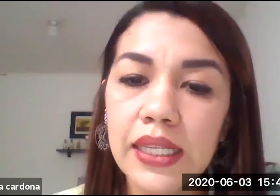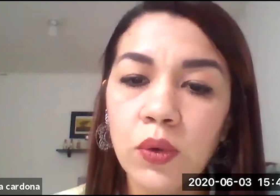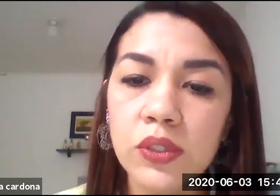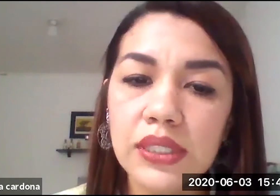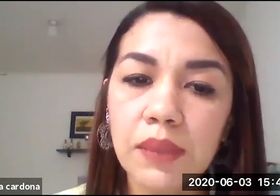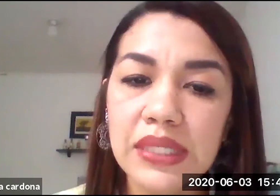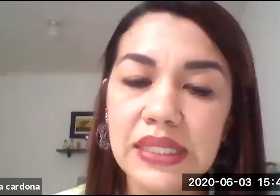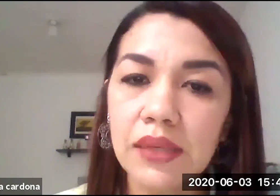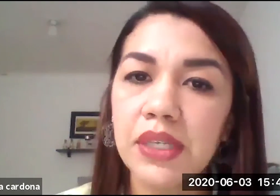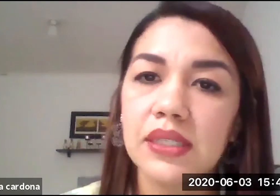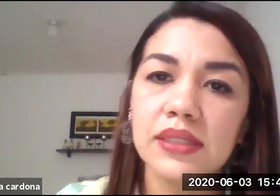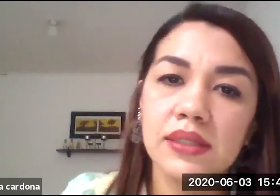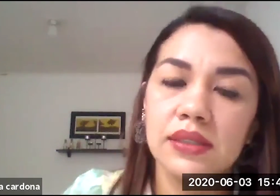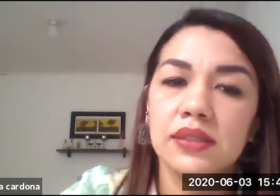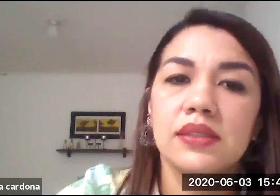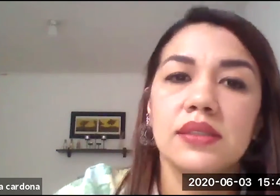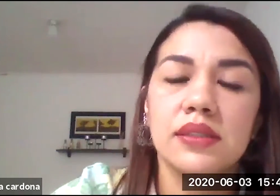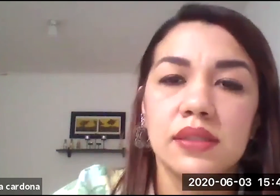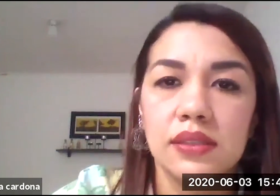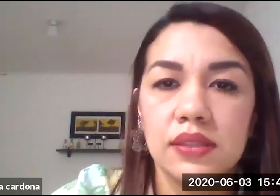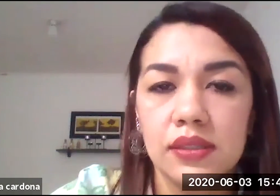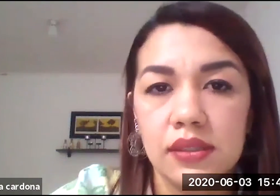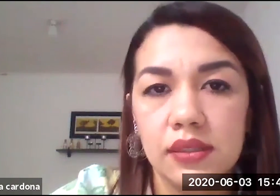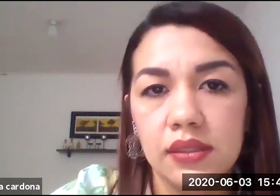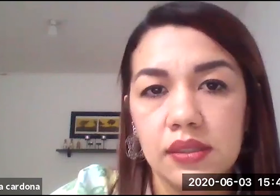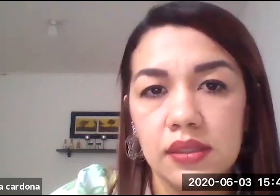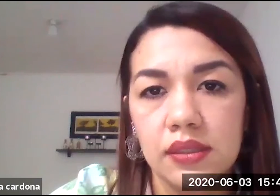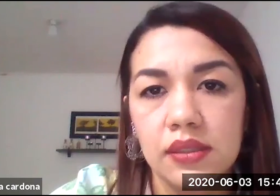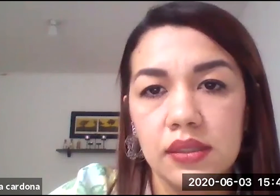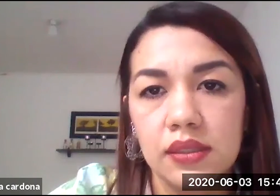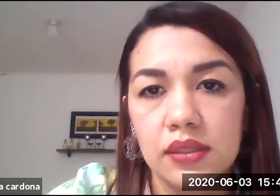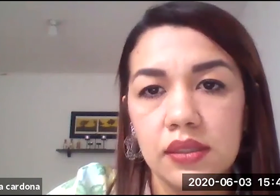y el de voces epistémicas.